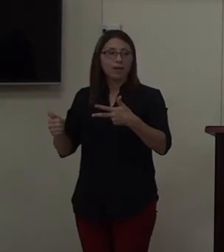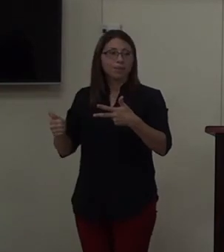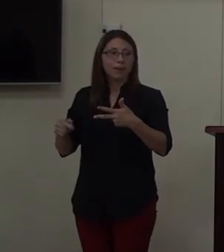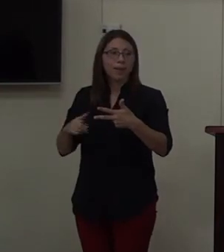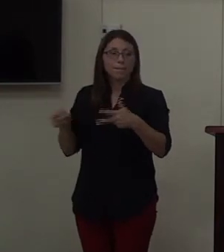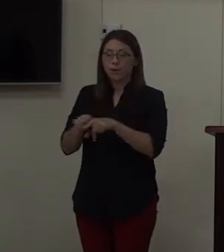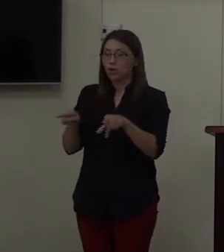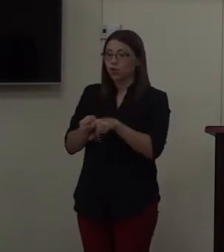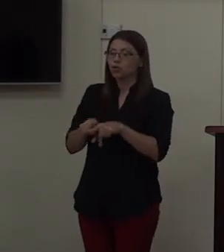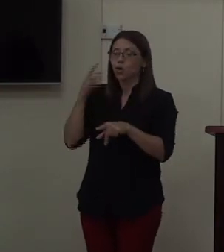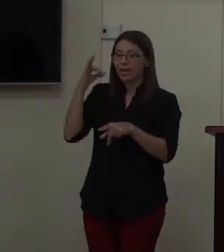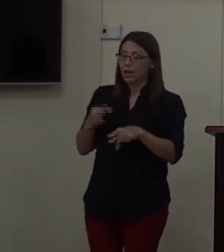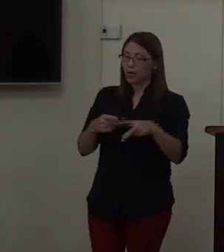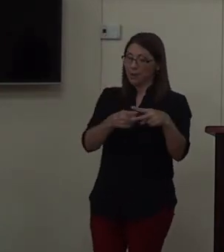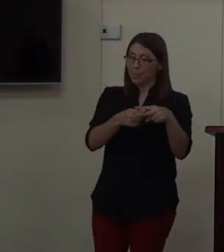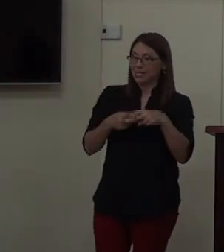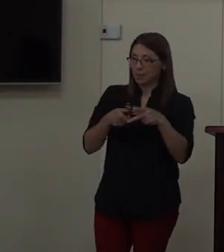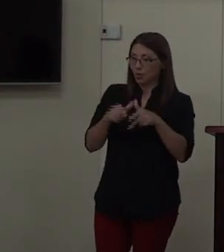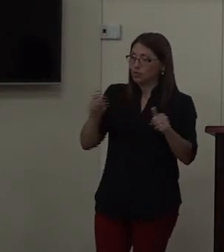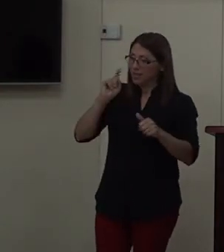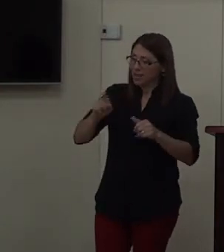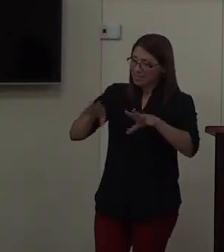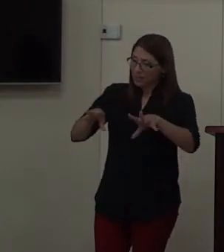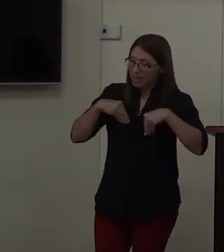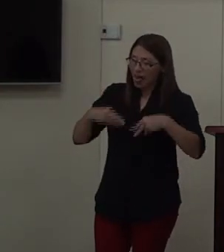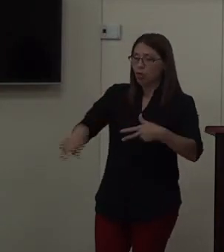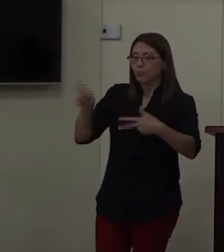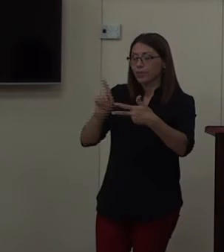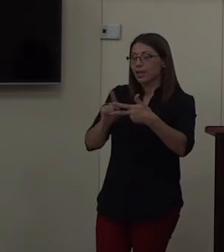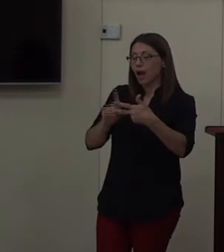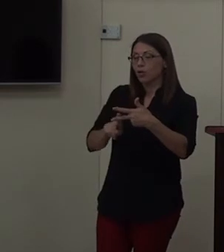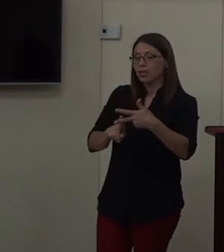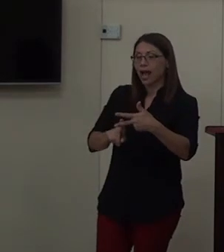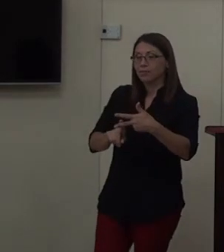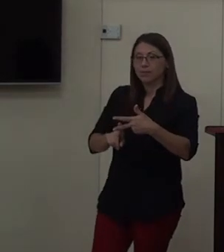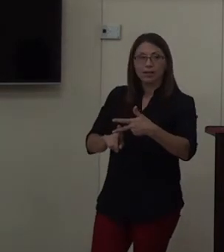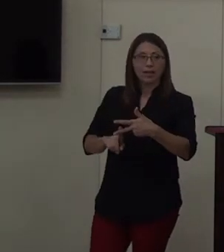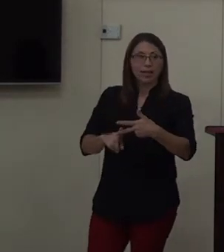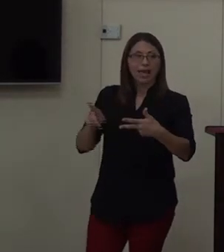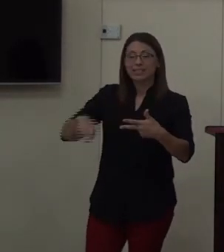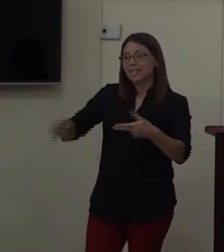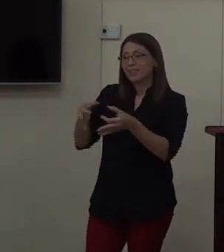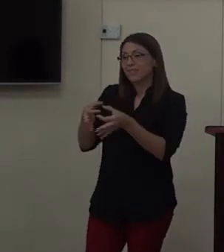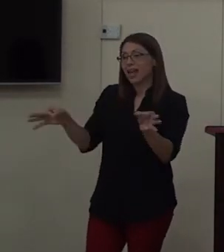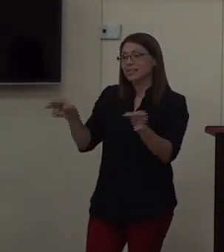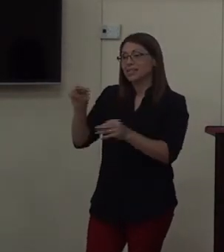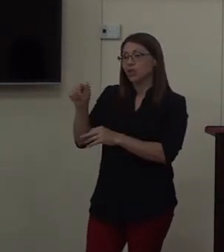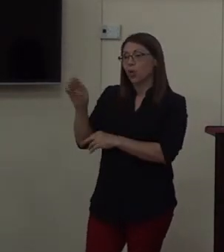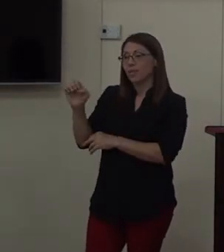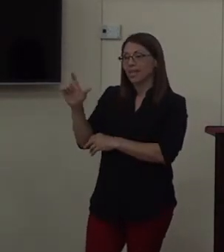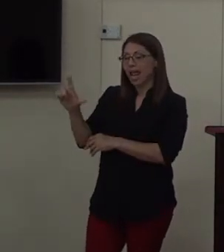ser validado. Y la otra, estas monstruos frases nominales descriptivas,